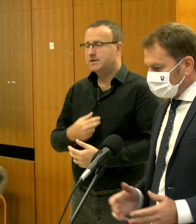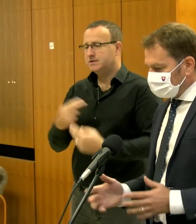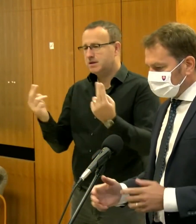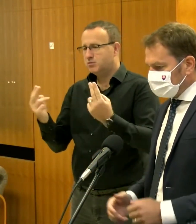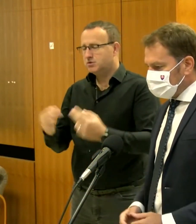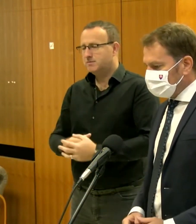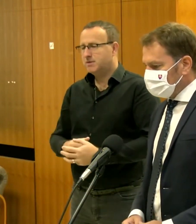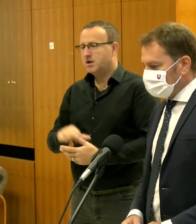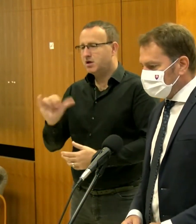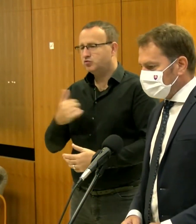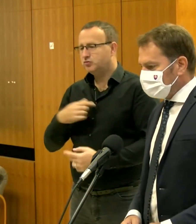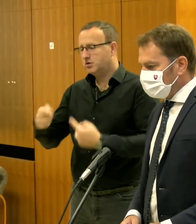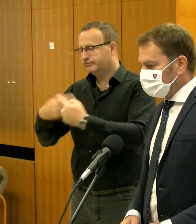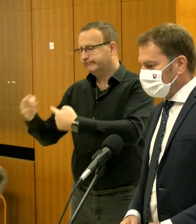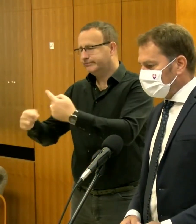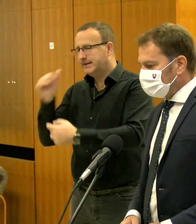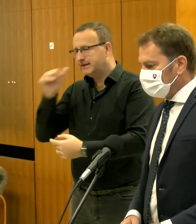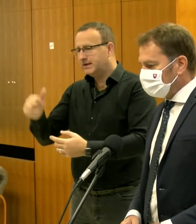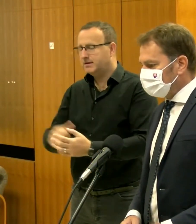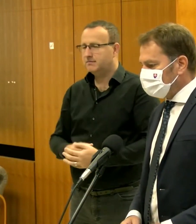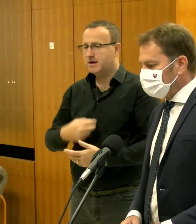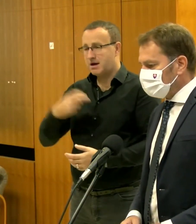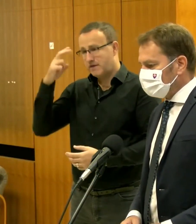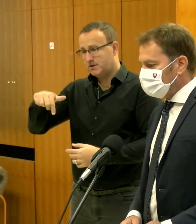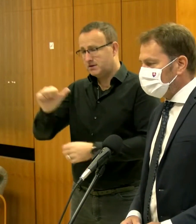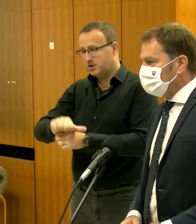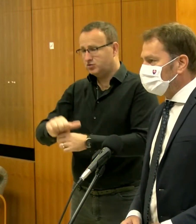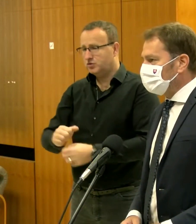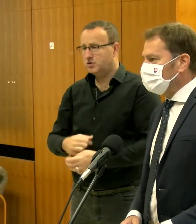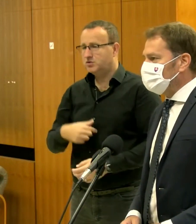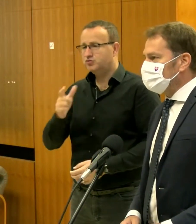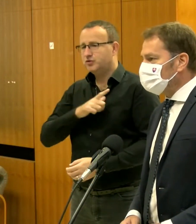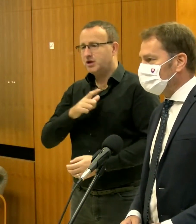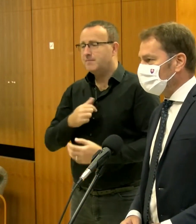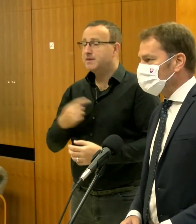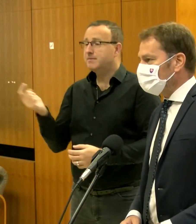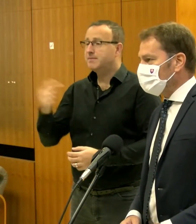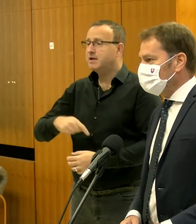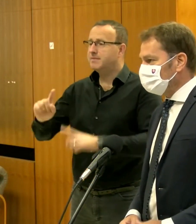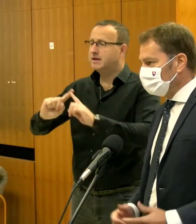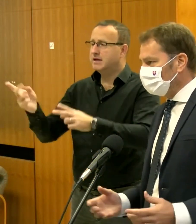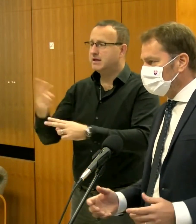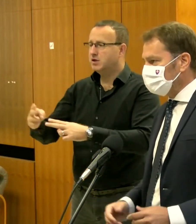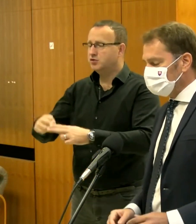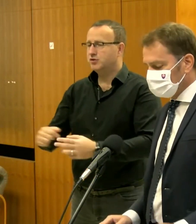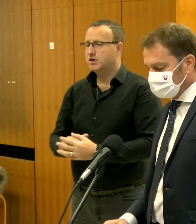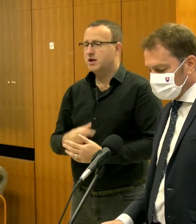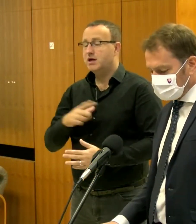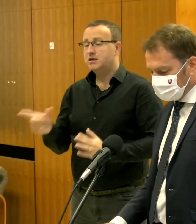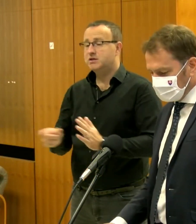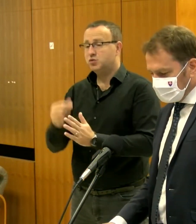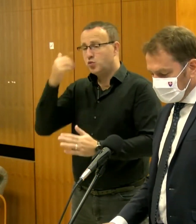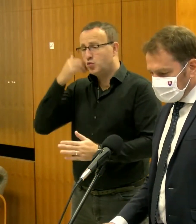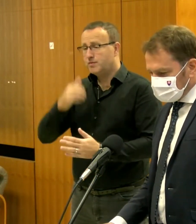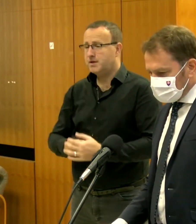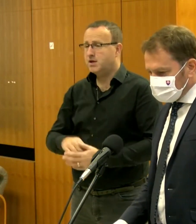samozrejme, že ešte nasledujúce dni, alebo teda hlavne teda tento týždeň čakáme, že ešte prídeme s ďalšími riešeniami spolu aj teda s ľuďmi, ktorí